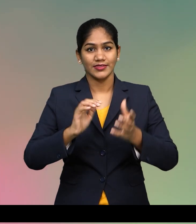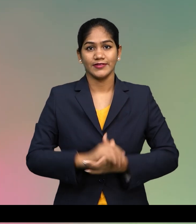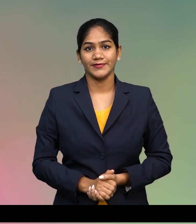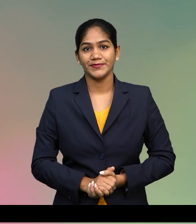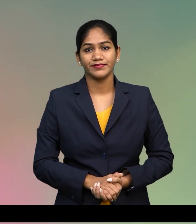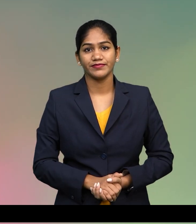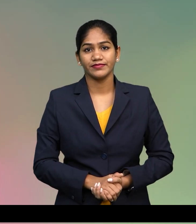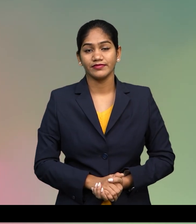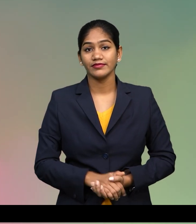వలస,